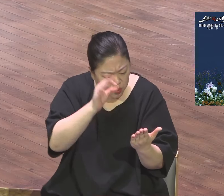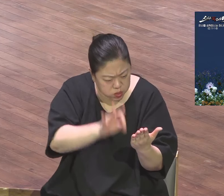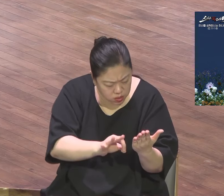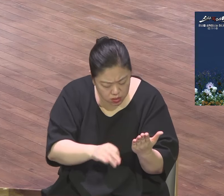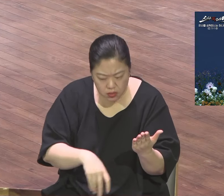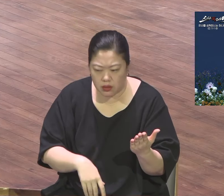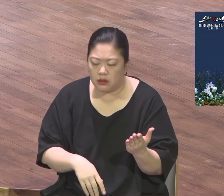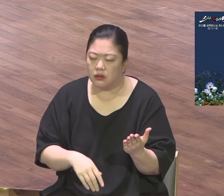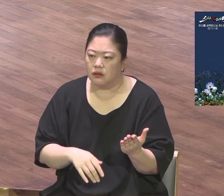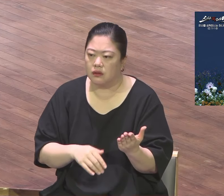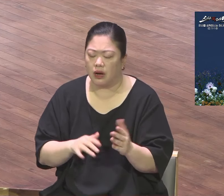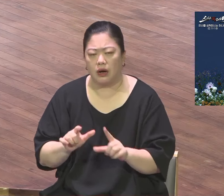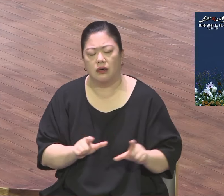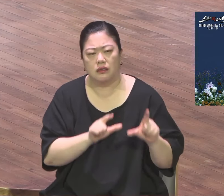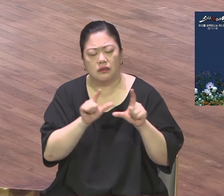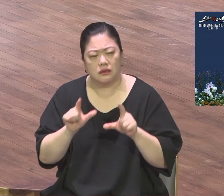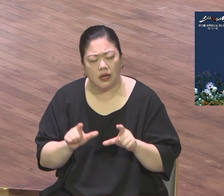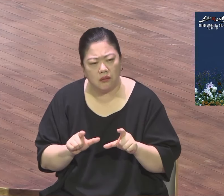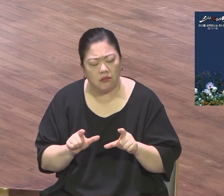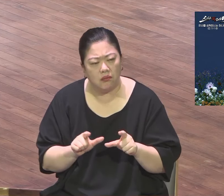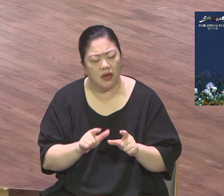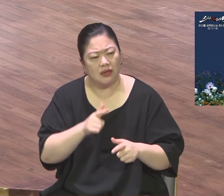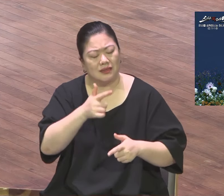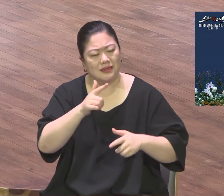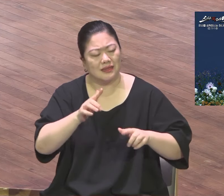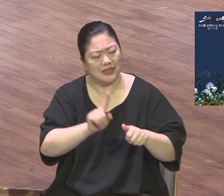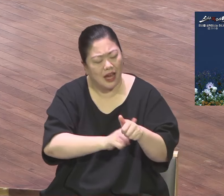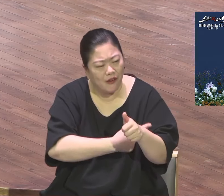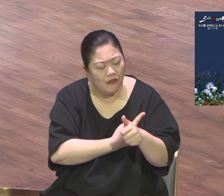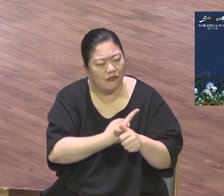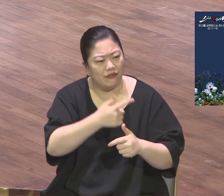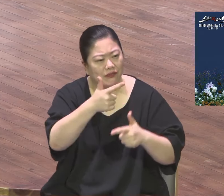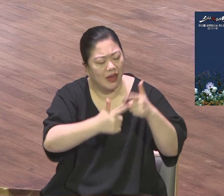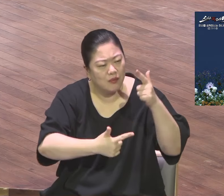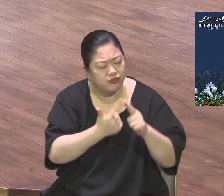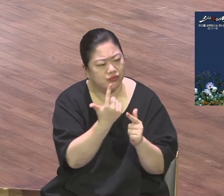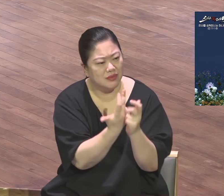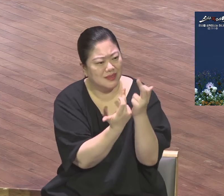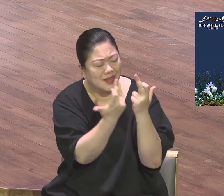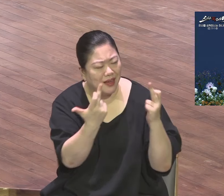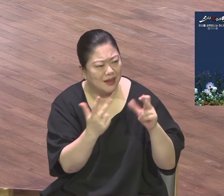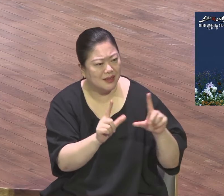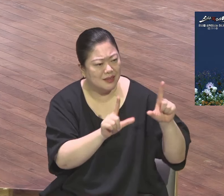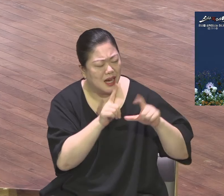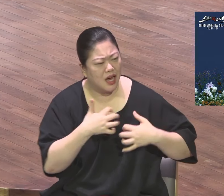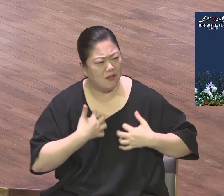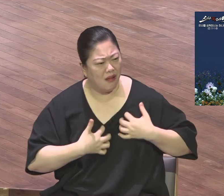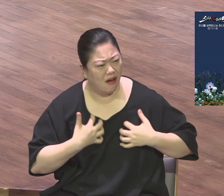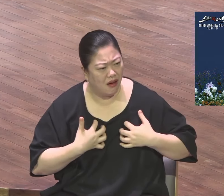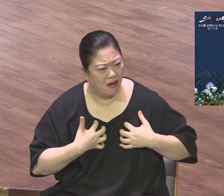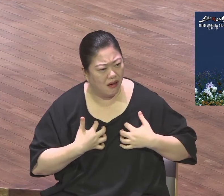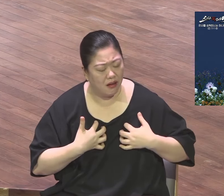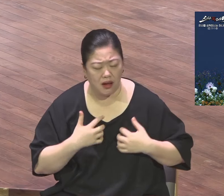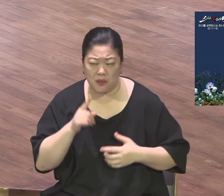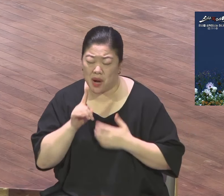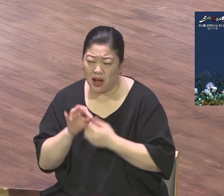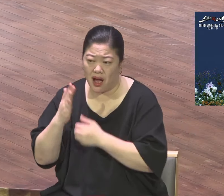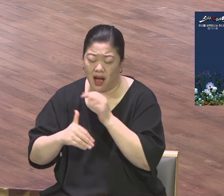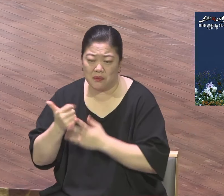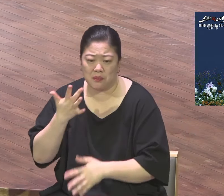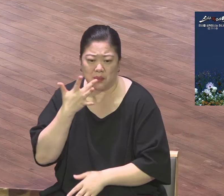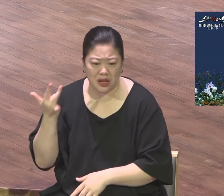있습니다. 자연의 무상함, 쾌락의 무상함, 인간적 지혜의 한계,